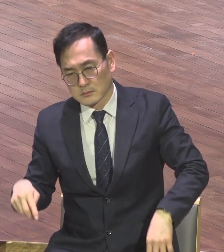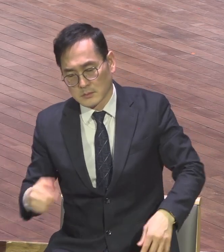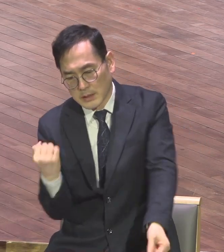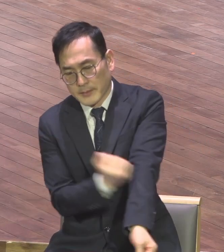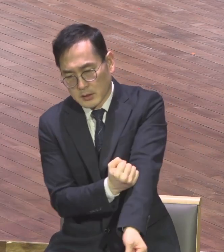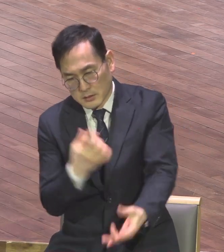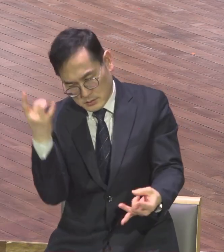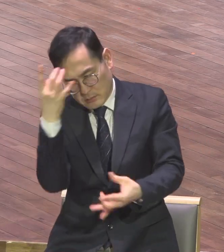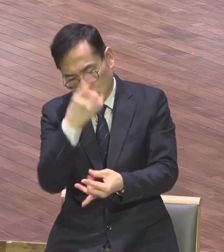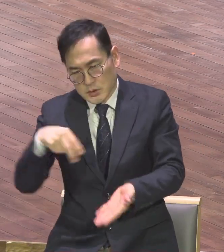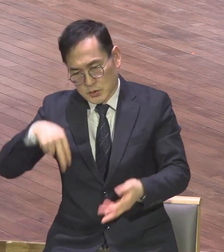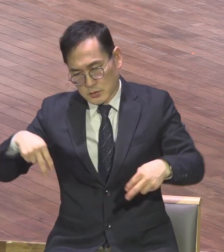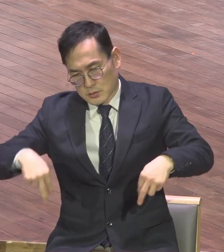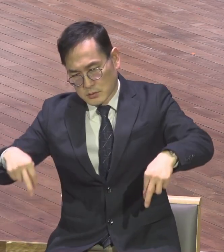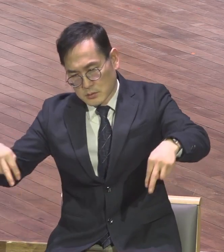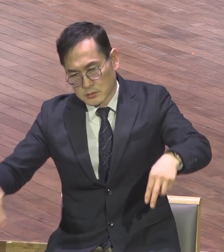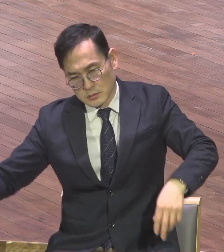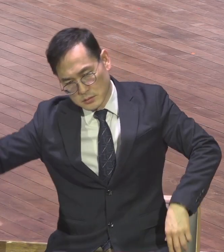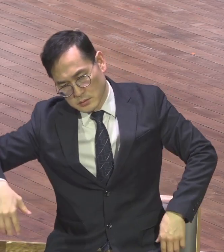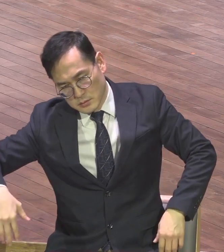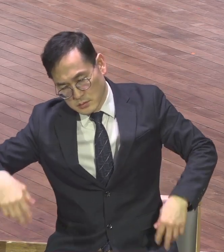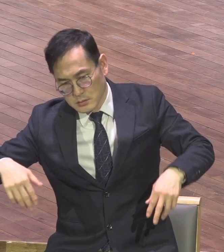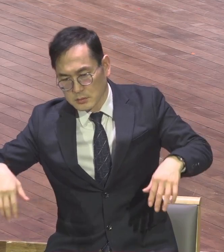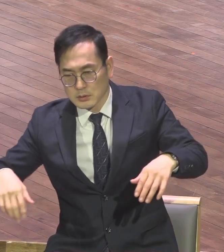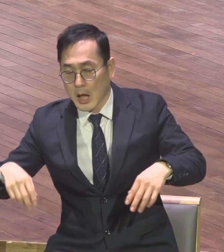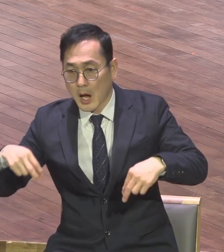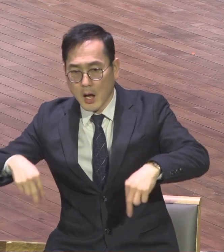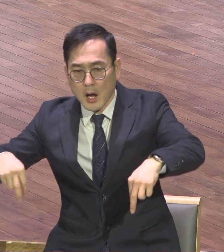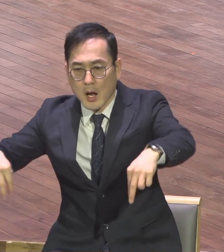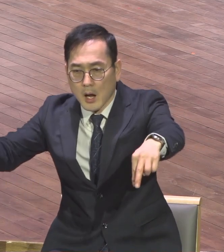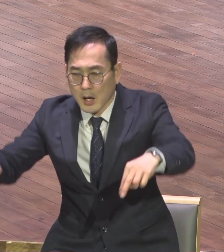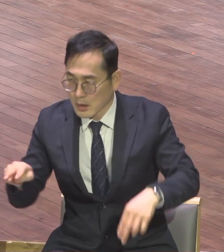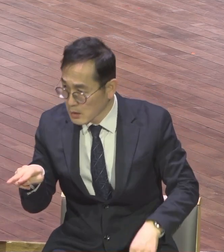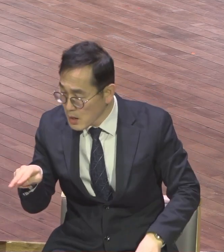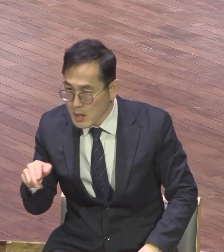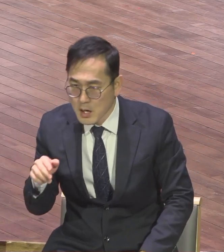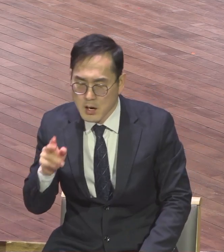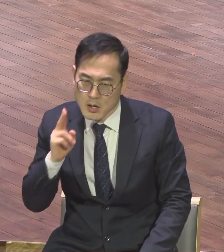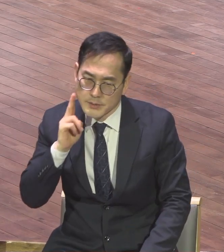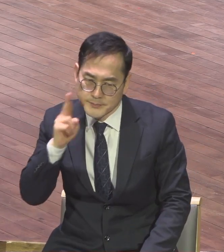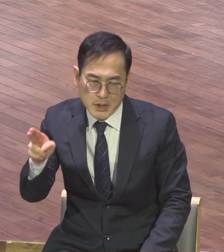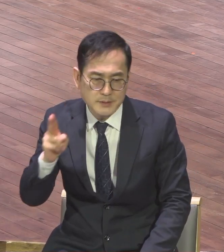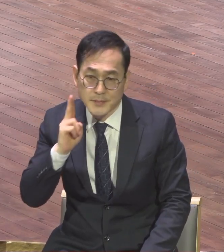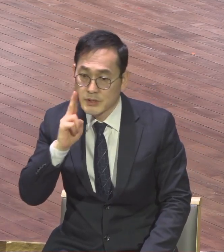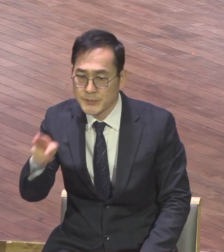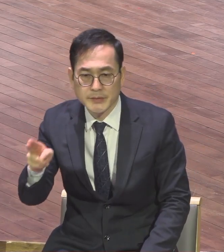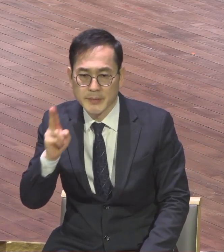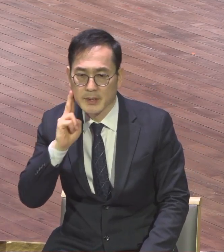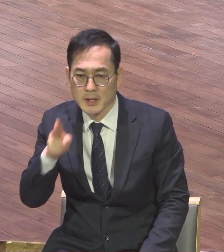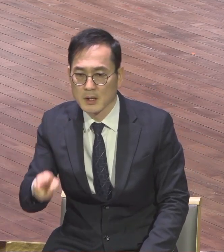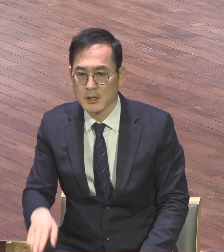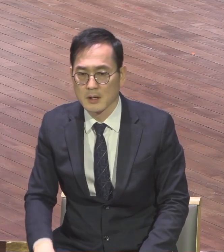그렇게 된대요. 서 있어요. 쭉 서 있습니다. 제가 영상을 보여드리고 싶으면 너무 자극적이어서 보여드릴 수가 없어요.